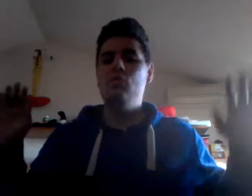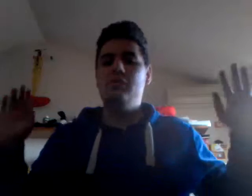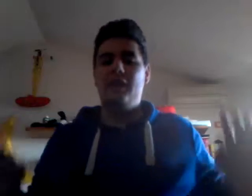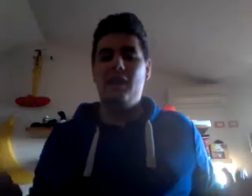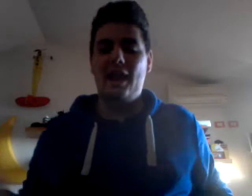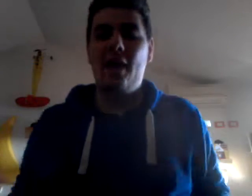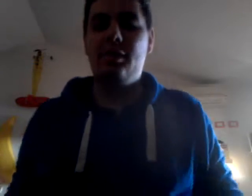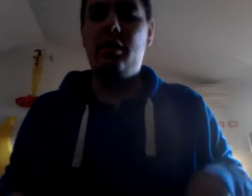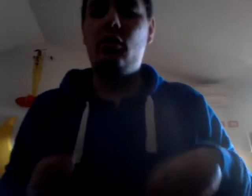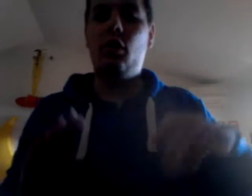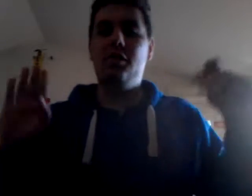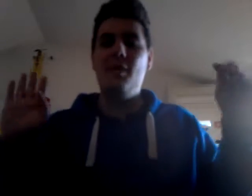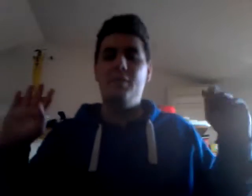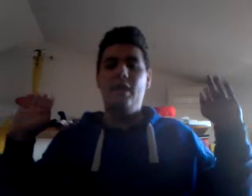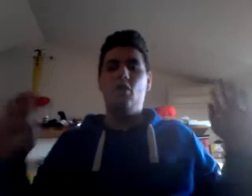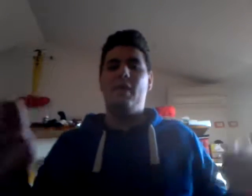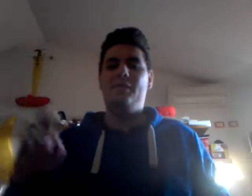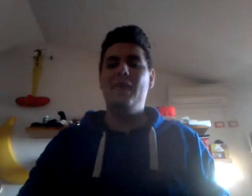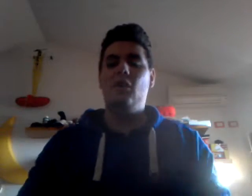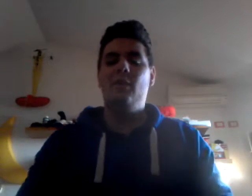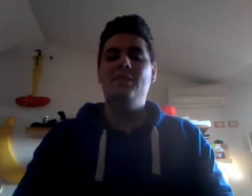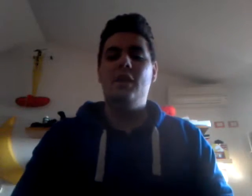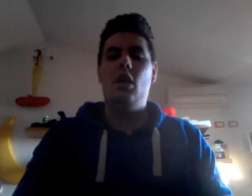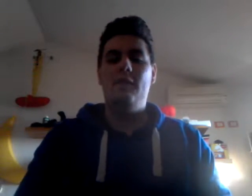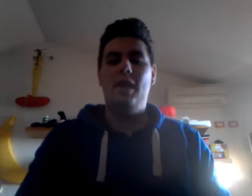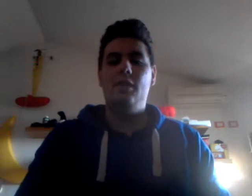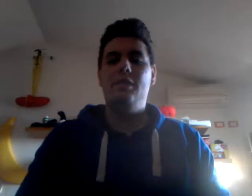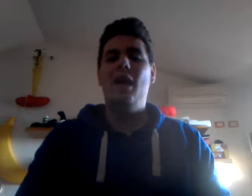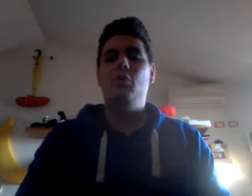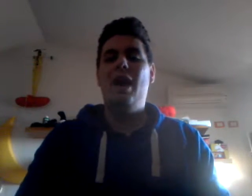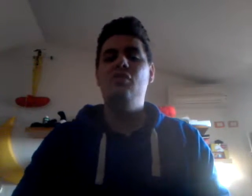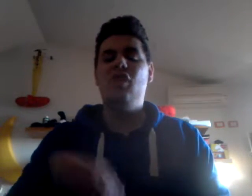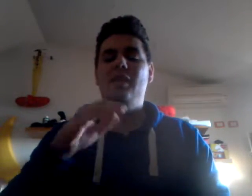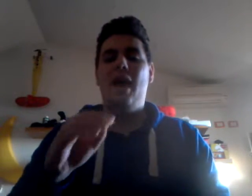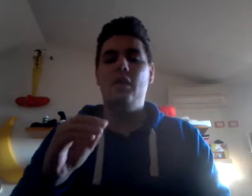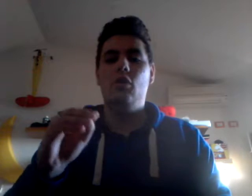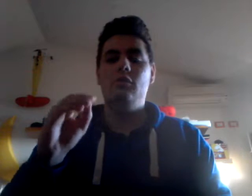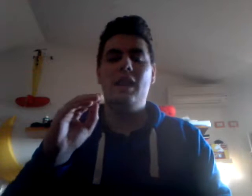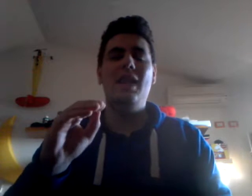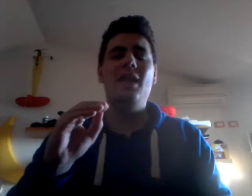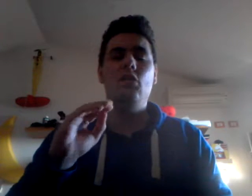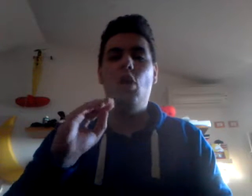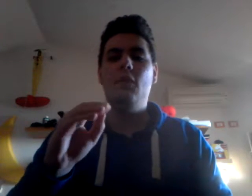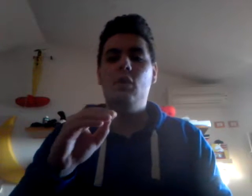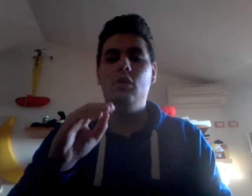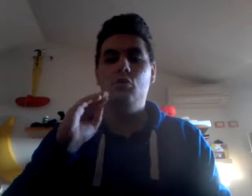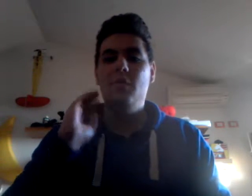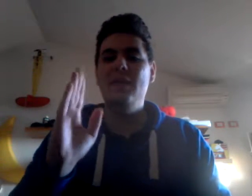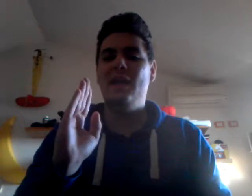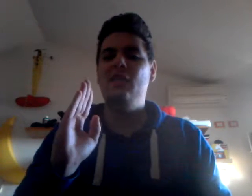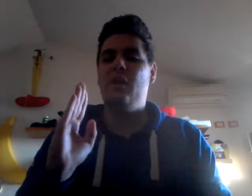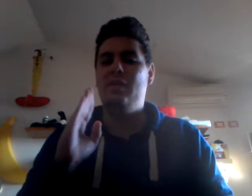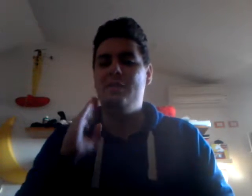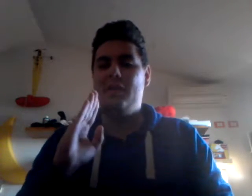Tutti ragazzi, sono sempre io Mattia 99, siamo a gennaio nell'anno nuovo 2017